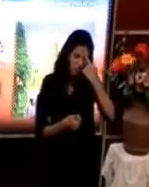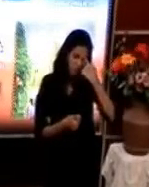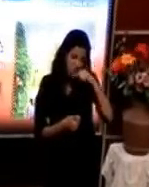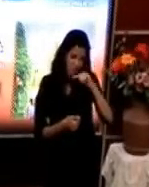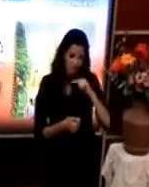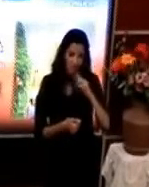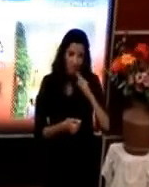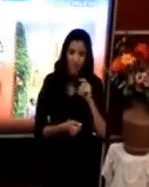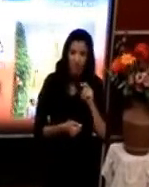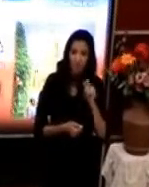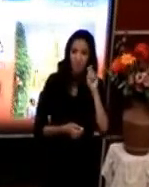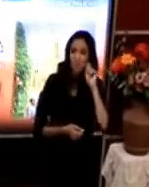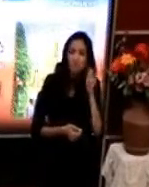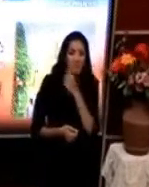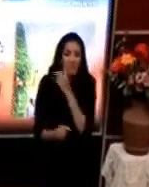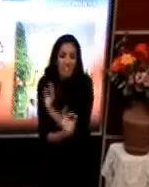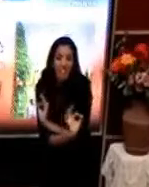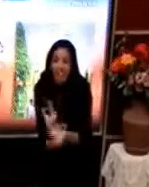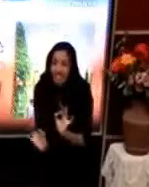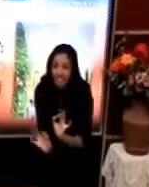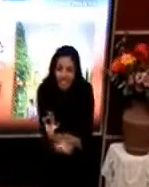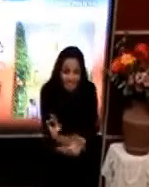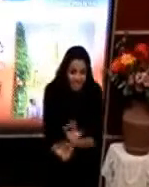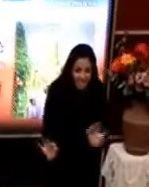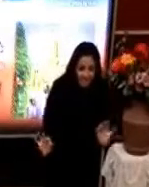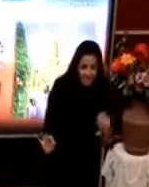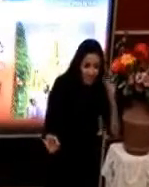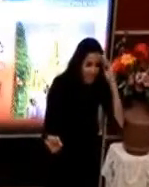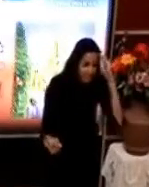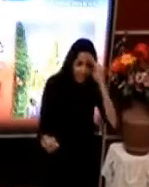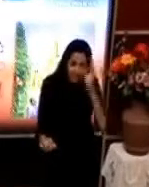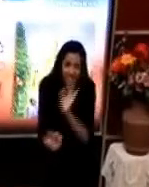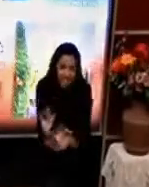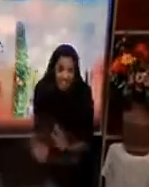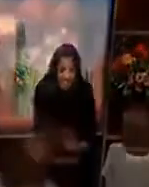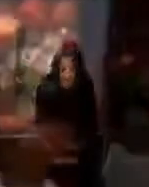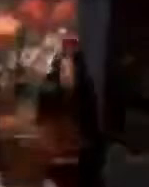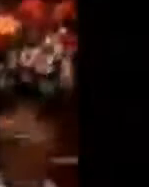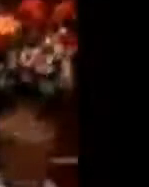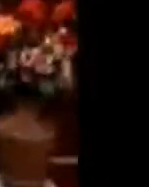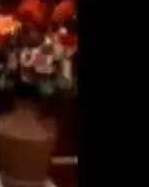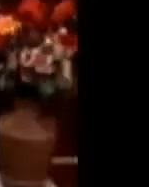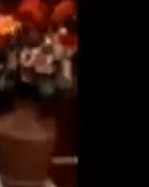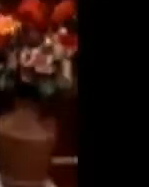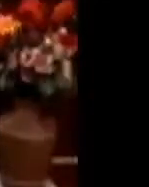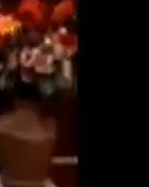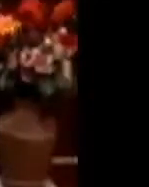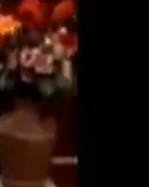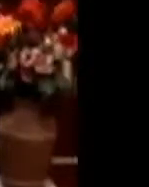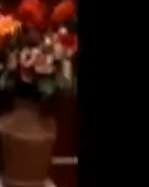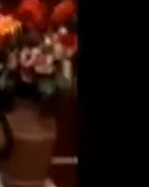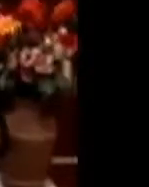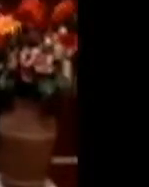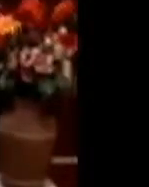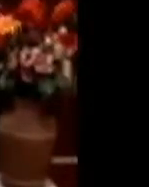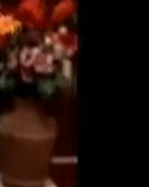saludó ni el perro, no nos saludó. Entonces digo, vamos de acá, le digo. Acá no existe Dios, le digo.